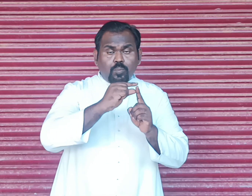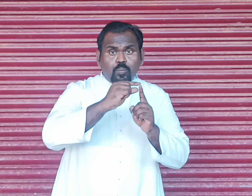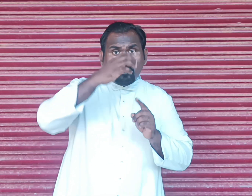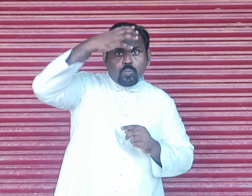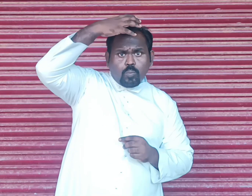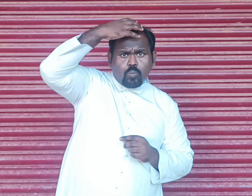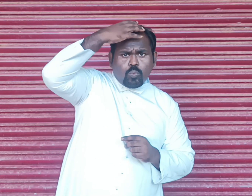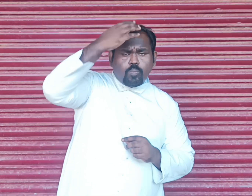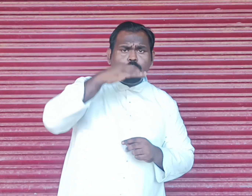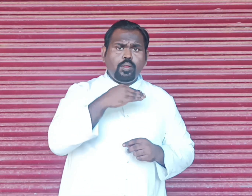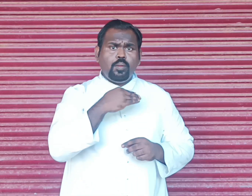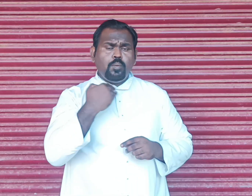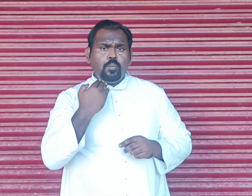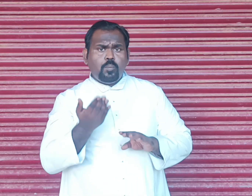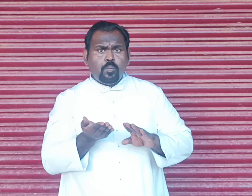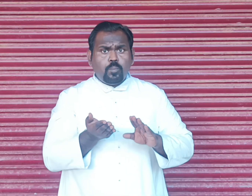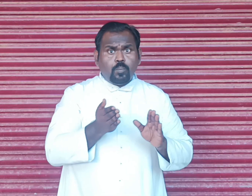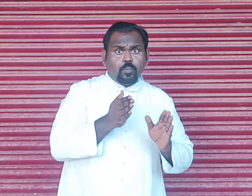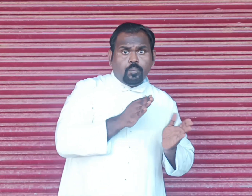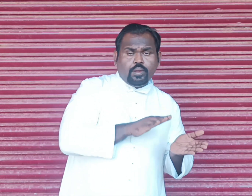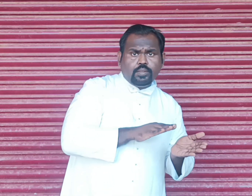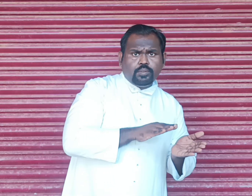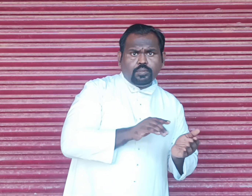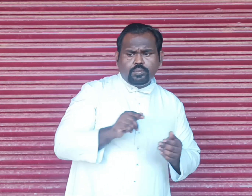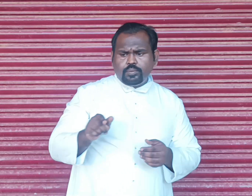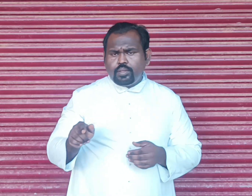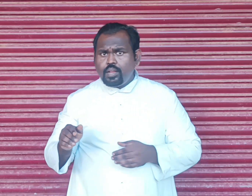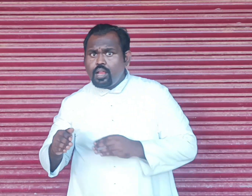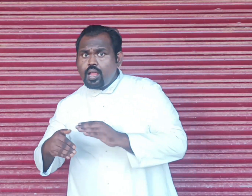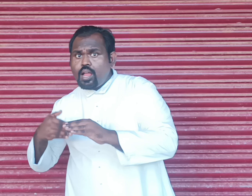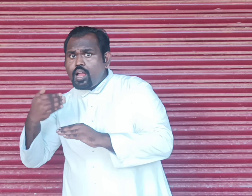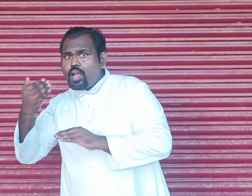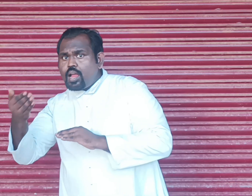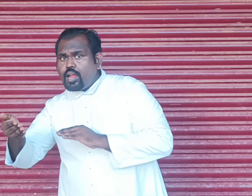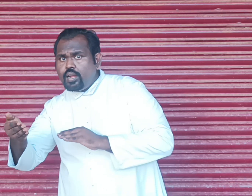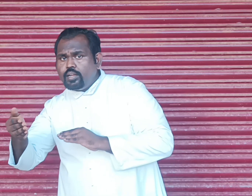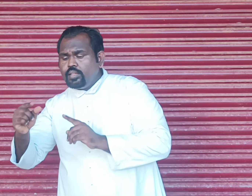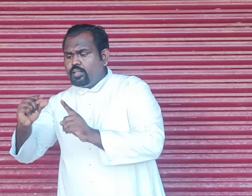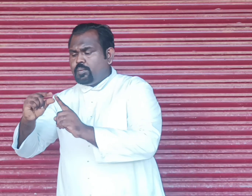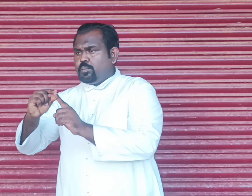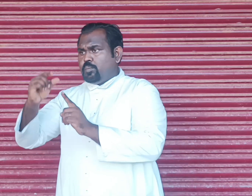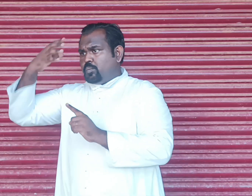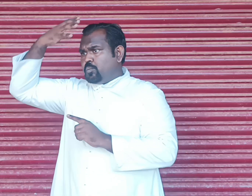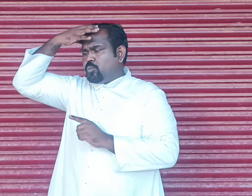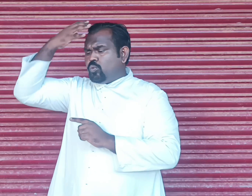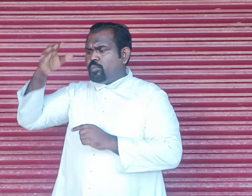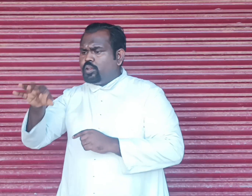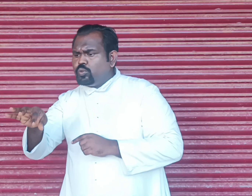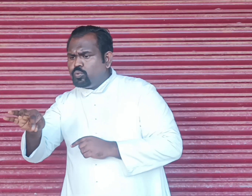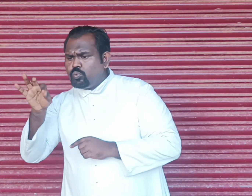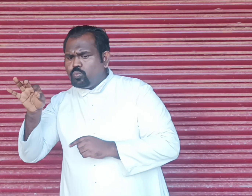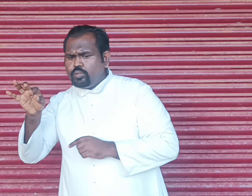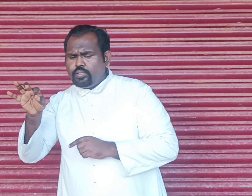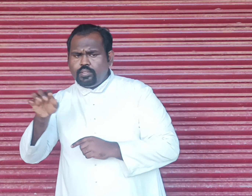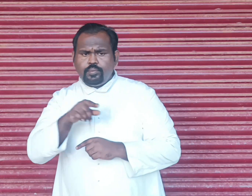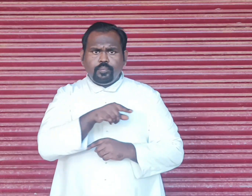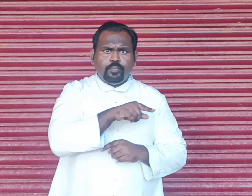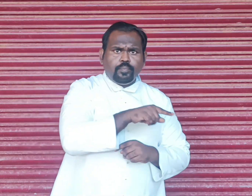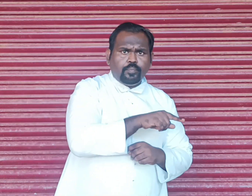ഒരു പാപ്പ കാലം ചെയ്തതിന് ശേഷം അടുത്ത ഒരു പാപ്പയെ തിരഞ്ഞെടുക്കുന്നത്